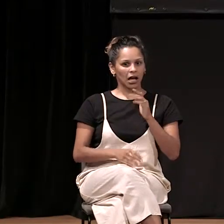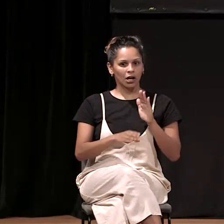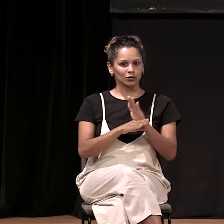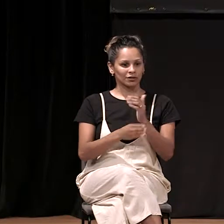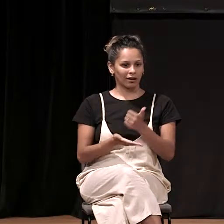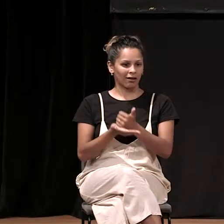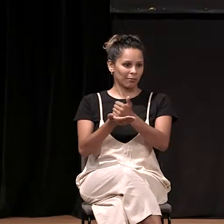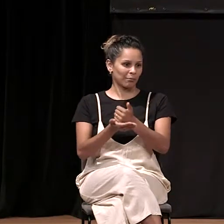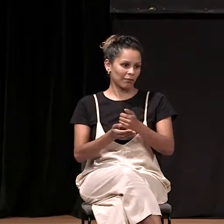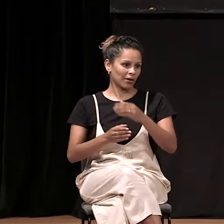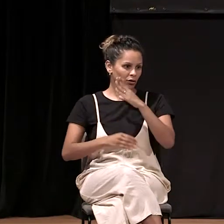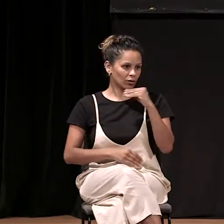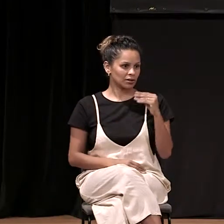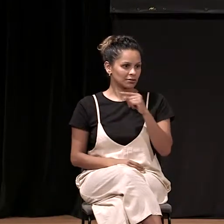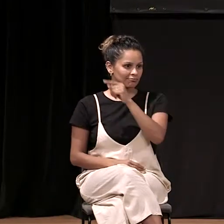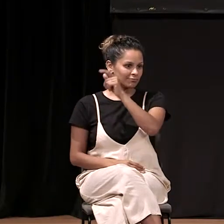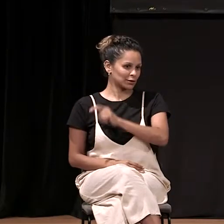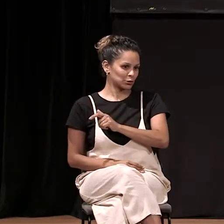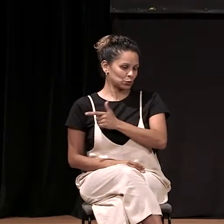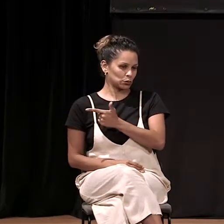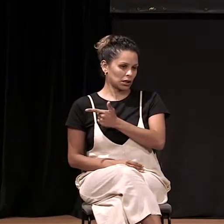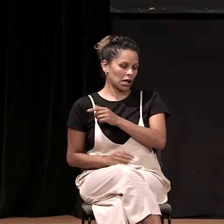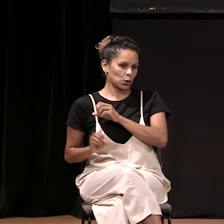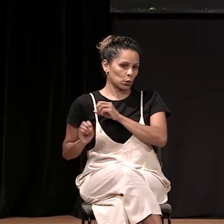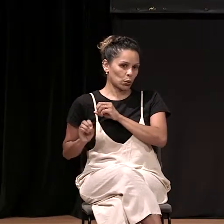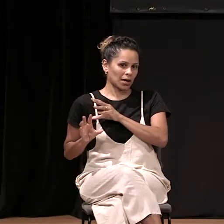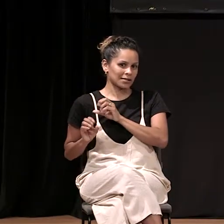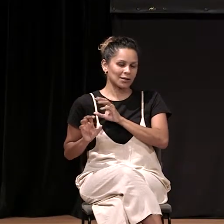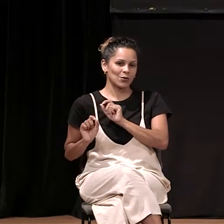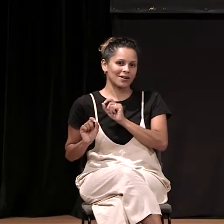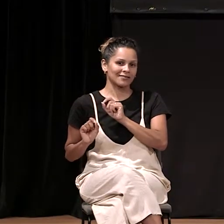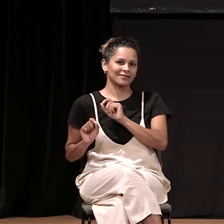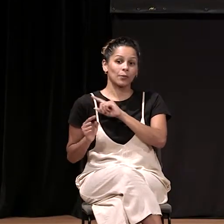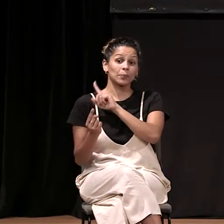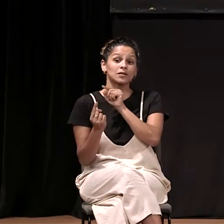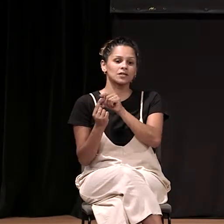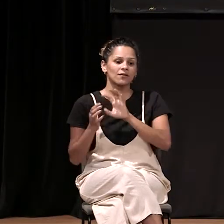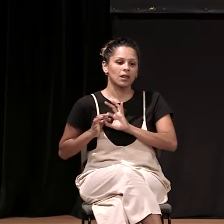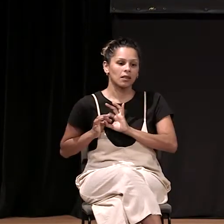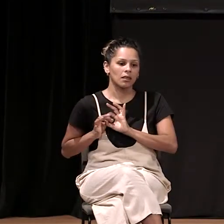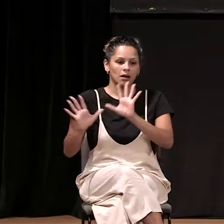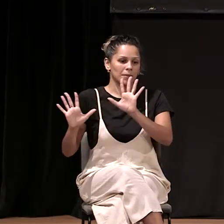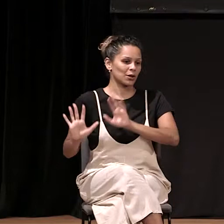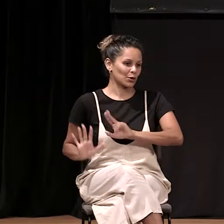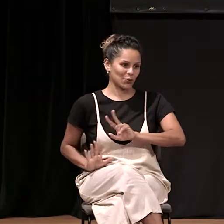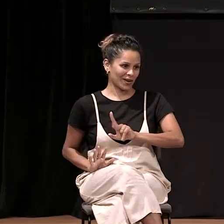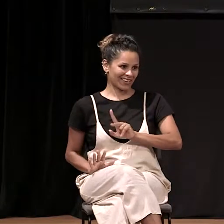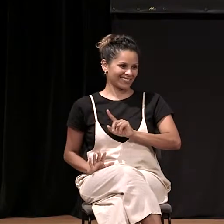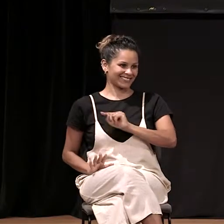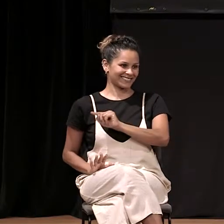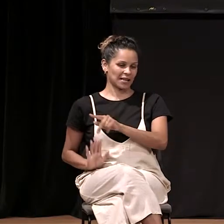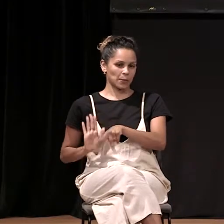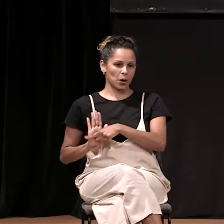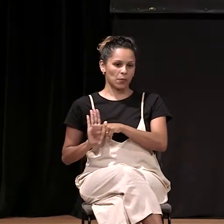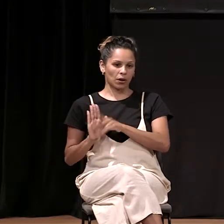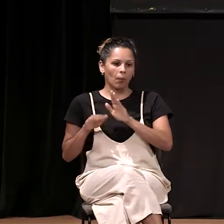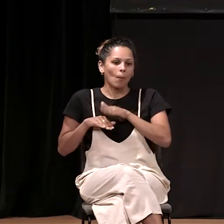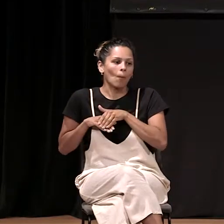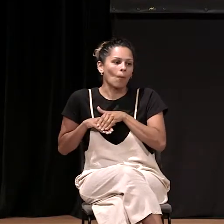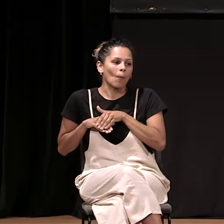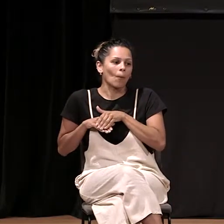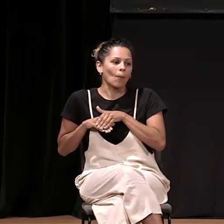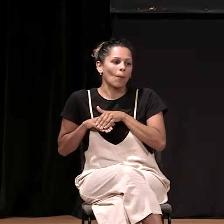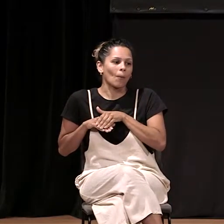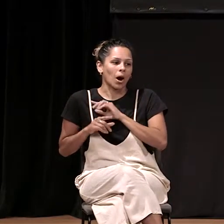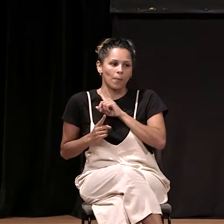quer uma educação libertadora. Ela quer uma libertação, uma educação, e aí, Paulo Freire, muito importante, domesticadora, deixa do